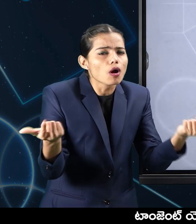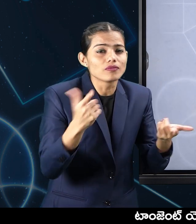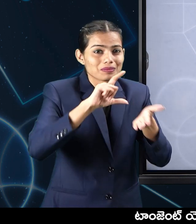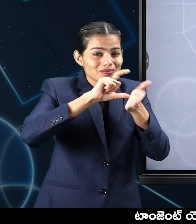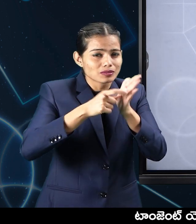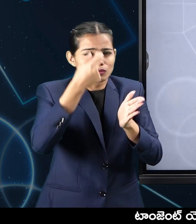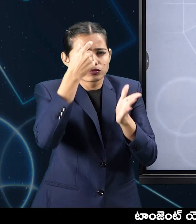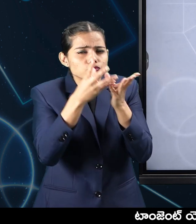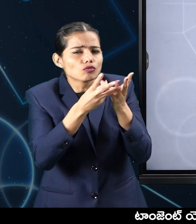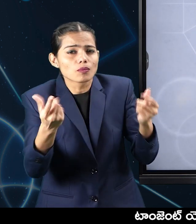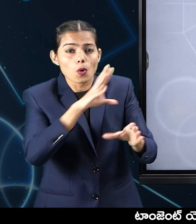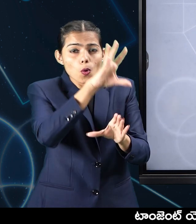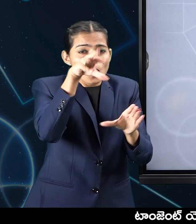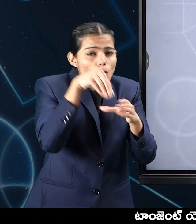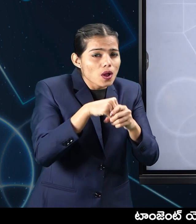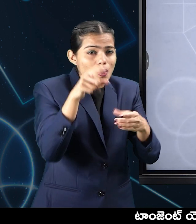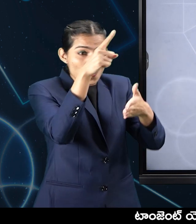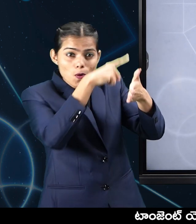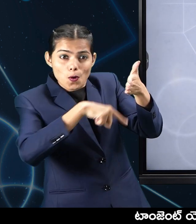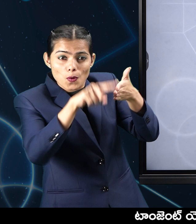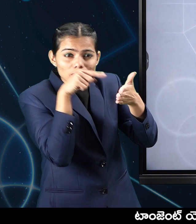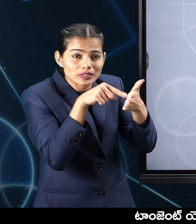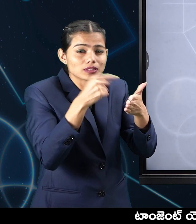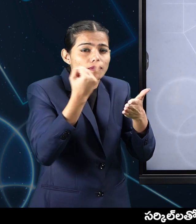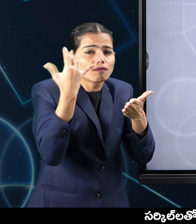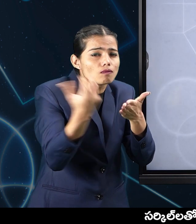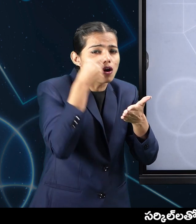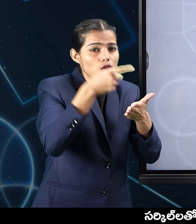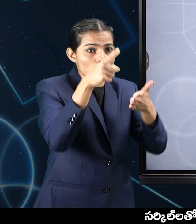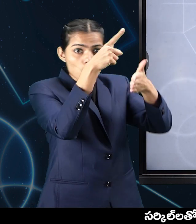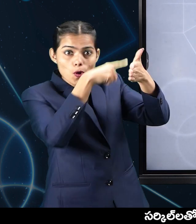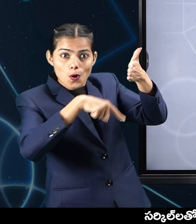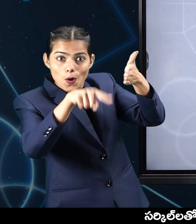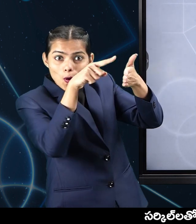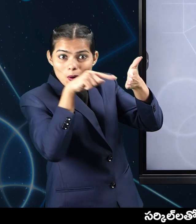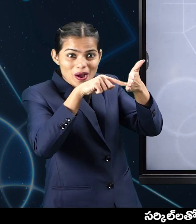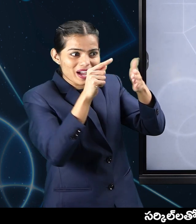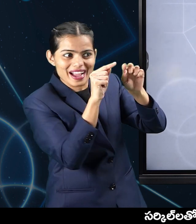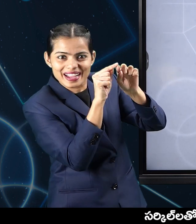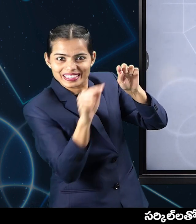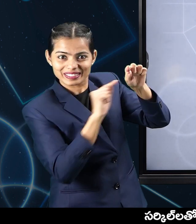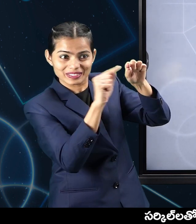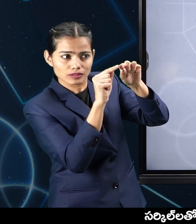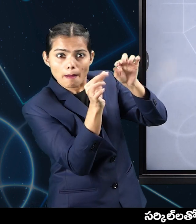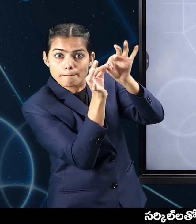టాంజెంట్ యొక్క వ్యాసార్థం లేదా పొడవును కనుగొనడం వంటి సర్కిళ్లతో కూడిన రేఖాగణిత సమస్యలను